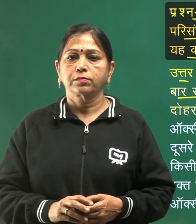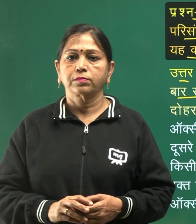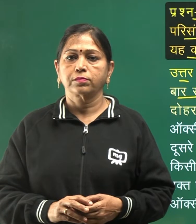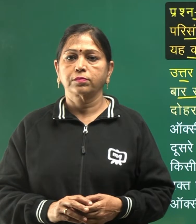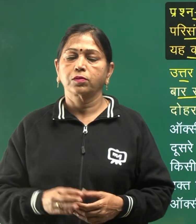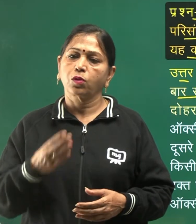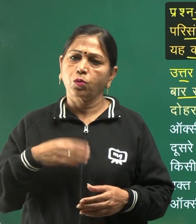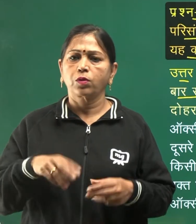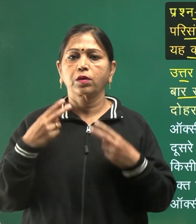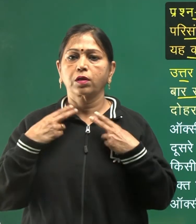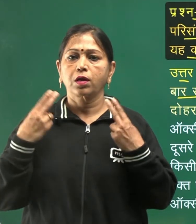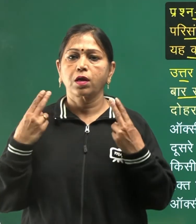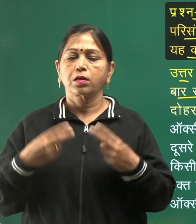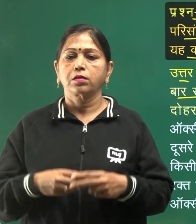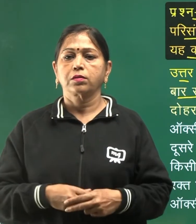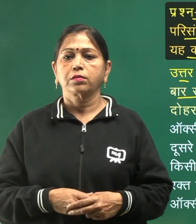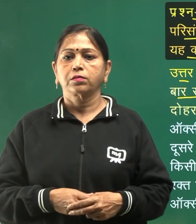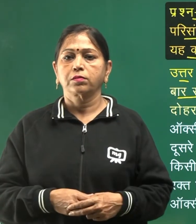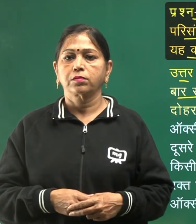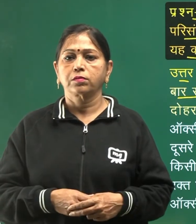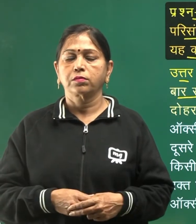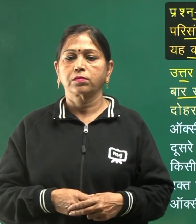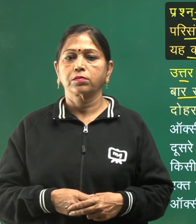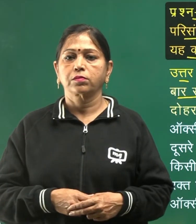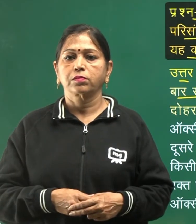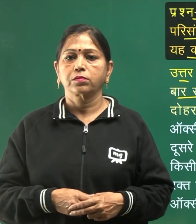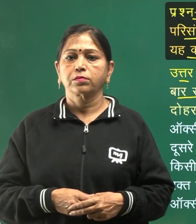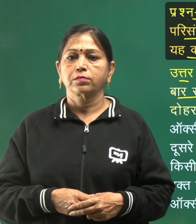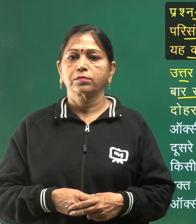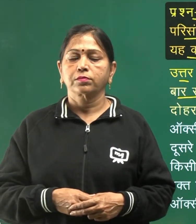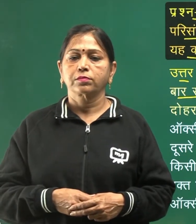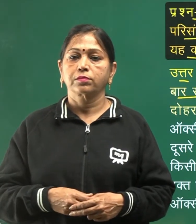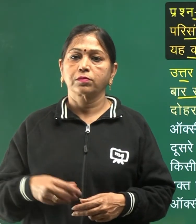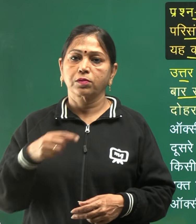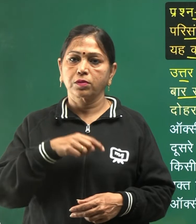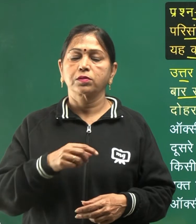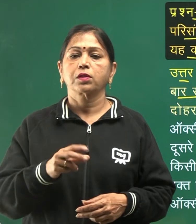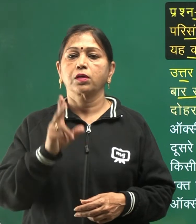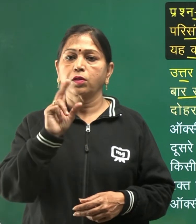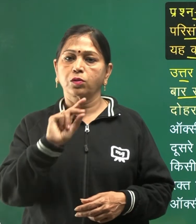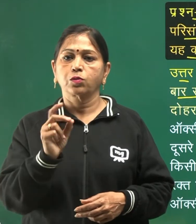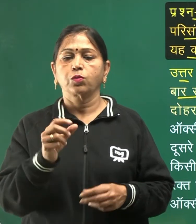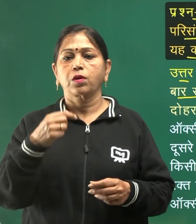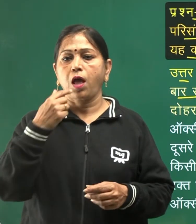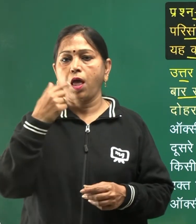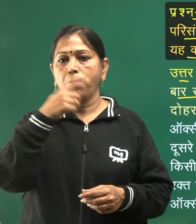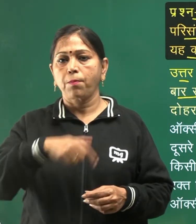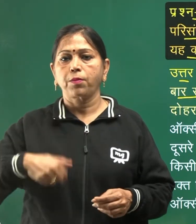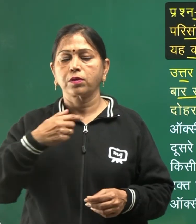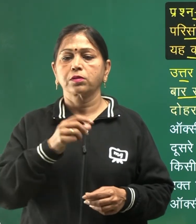होने के कारण इसे दोहरा परिसंचरण कहते हैं।